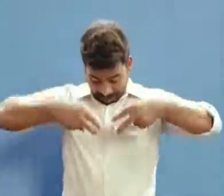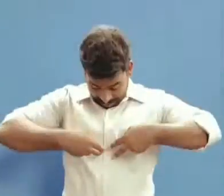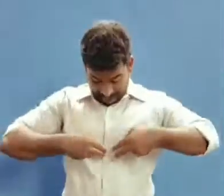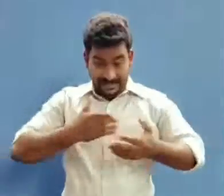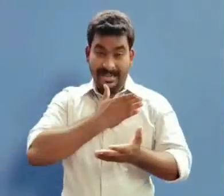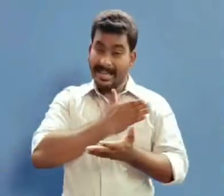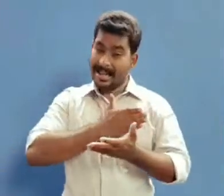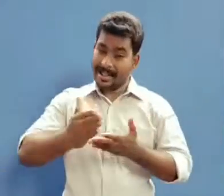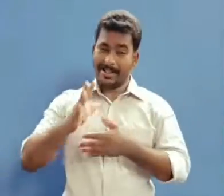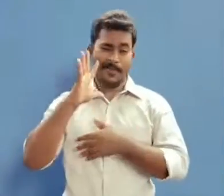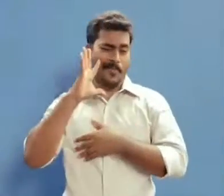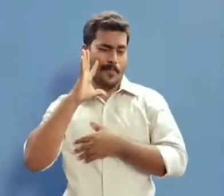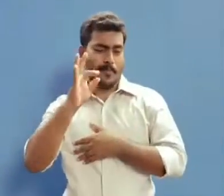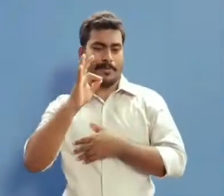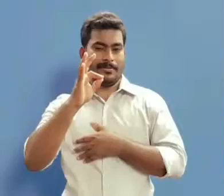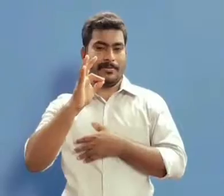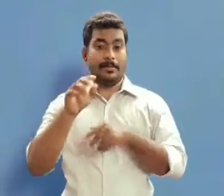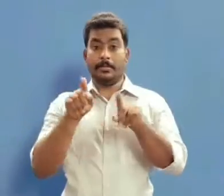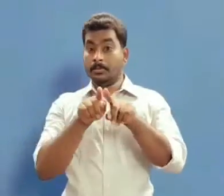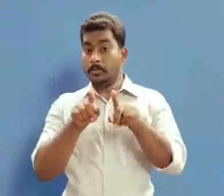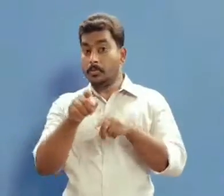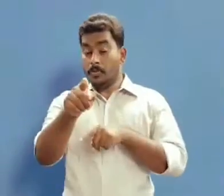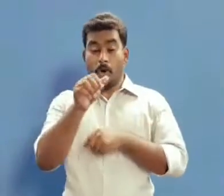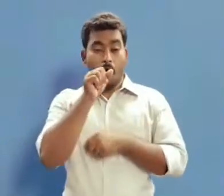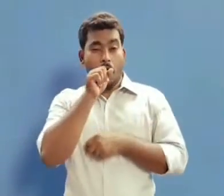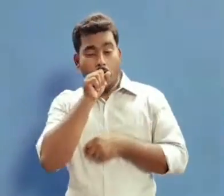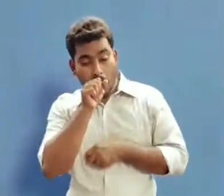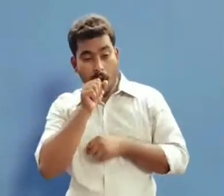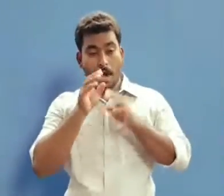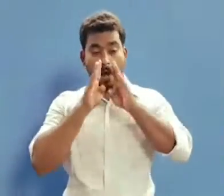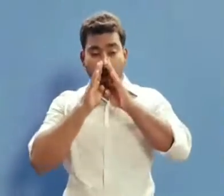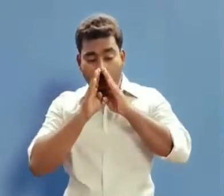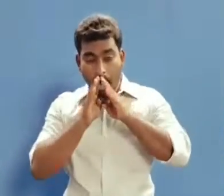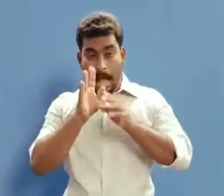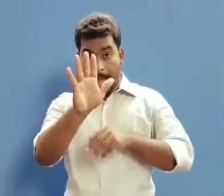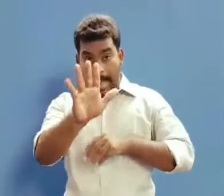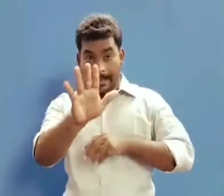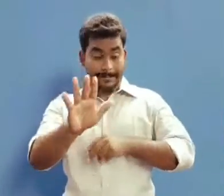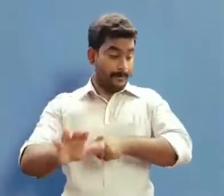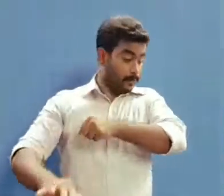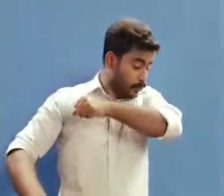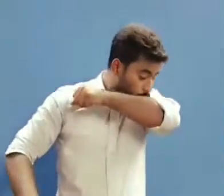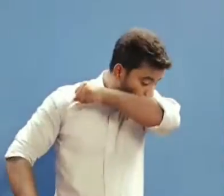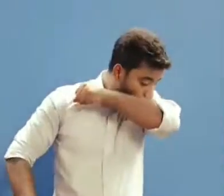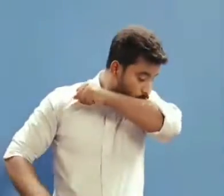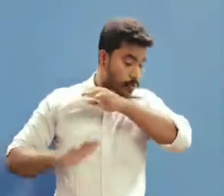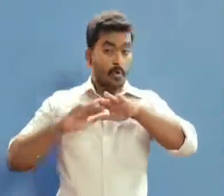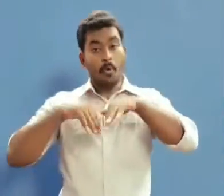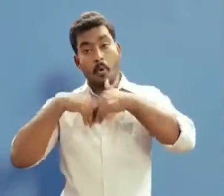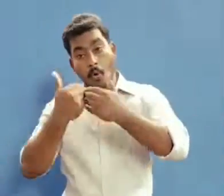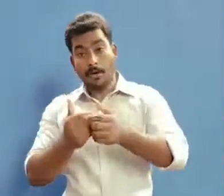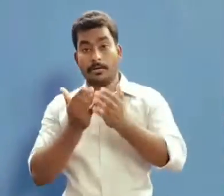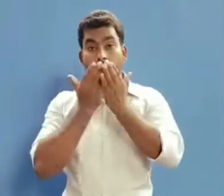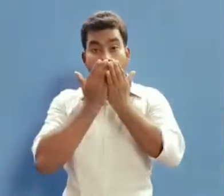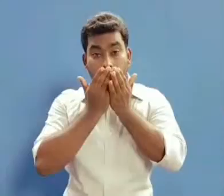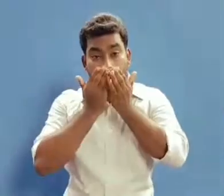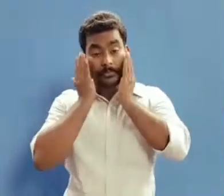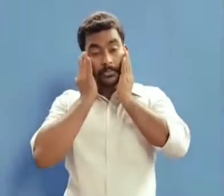ചുമയ്ക്കുമ്പോഴോ തുമ്മുമ്പോഴോ തൂവാല കൊണ്ടോ കൈമടക്ക് കൊണ്ടോ വായും മൂക്കും പൊത്തുക,